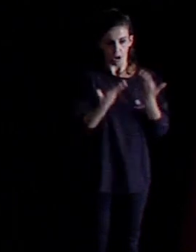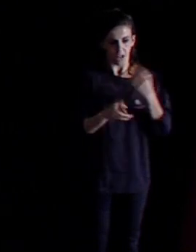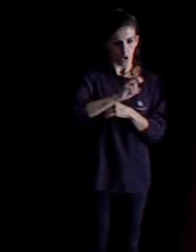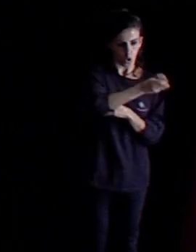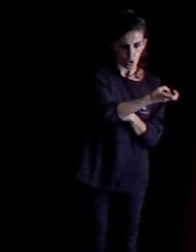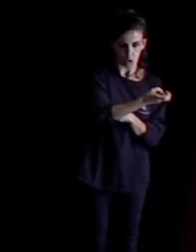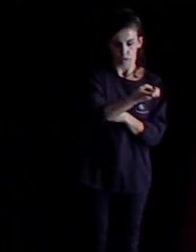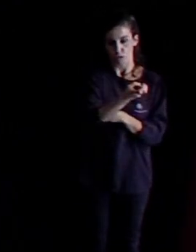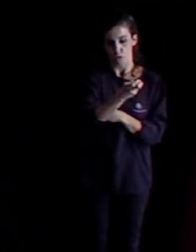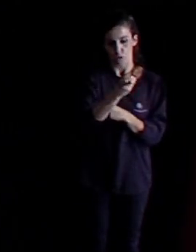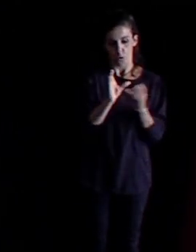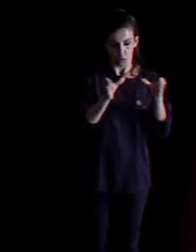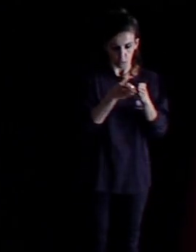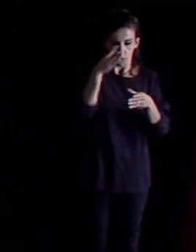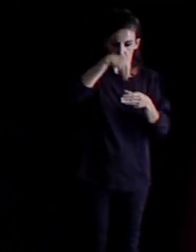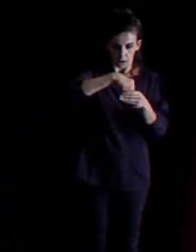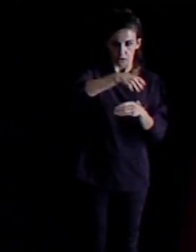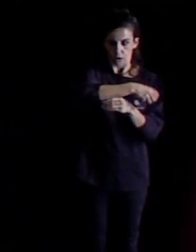del LGBT.